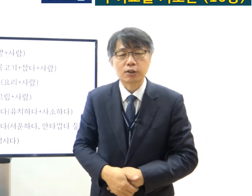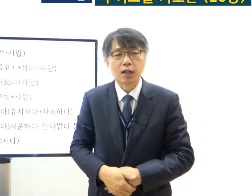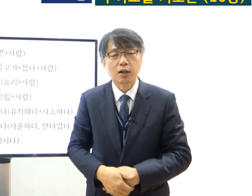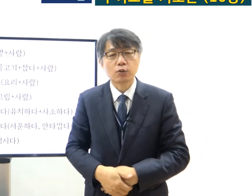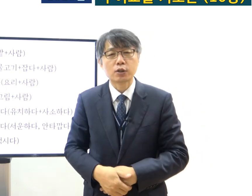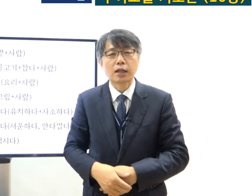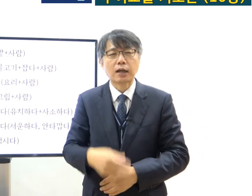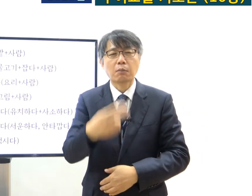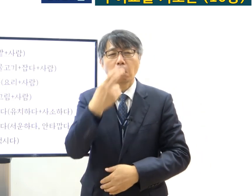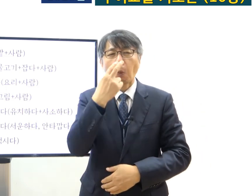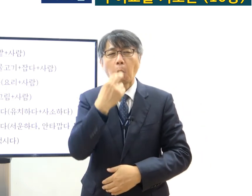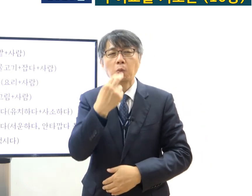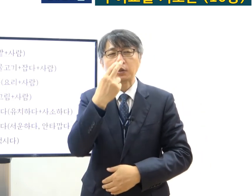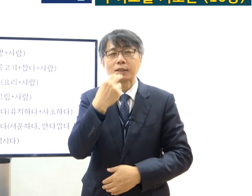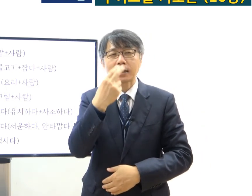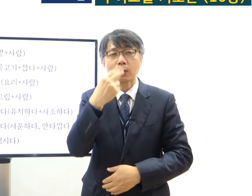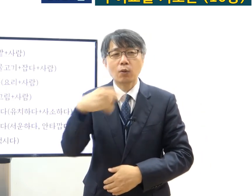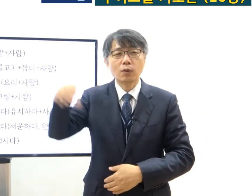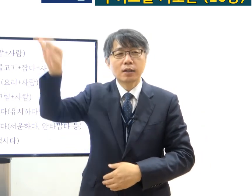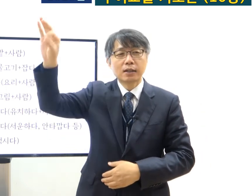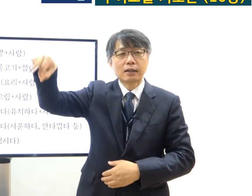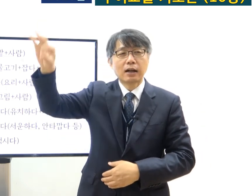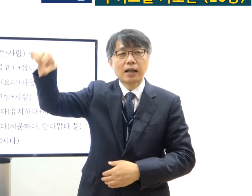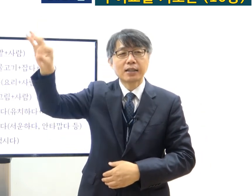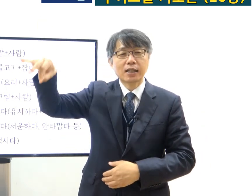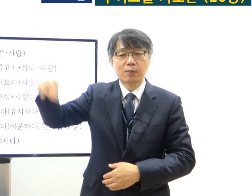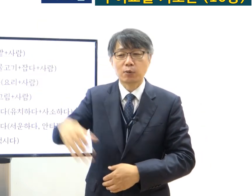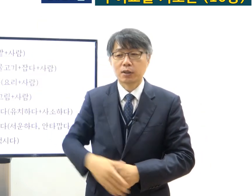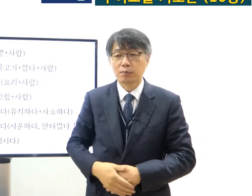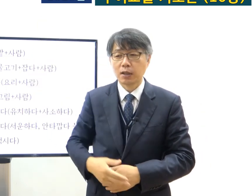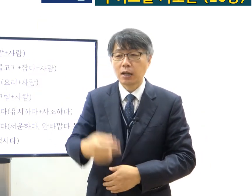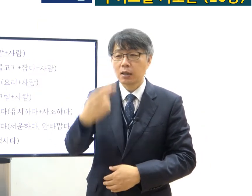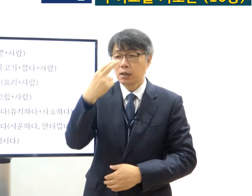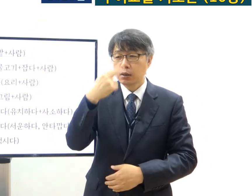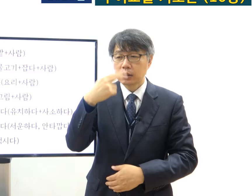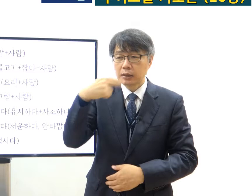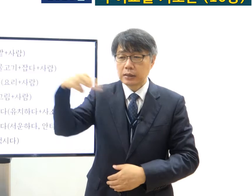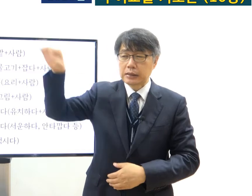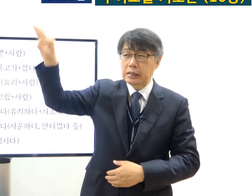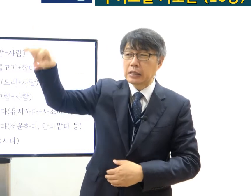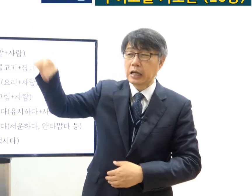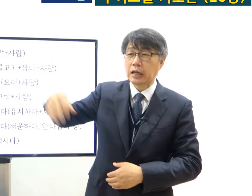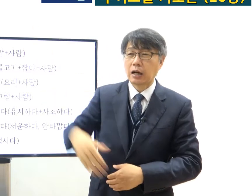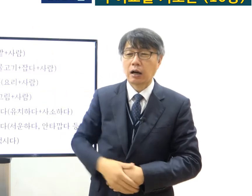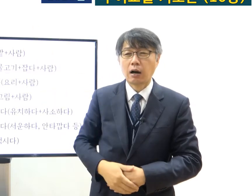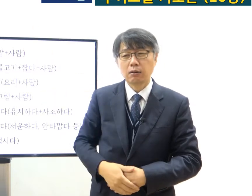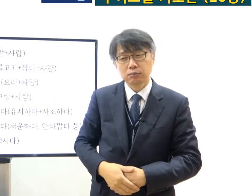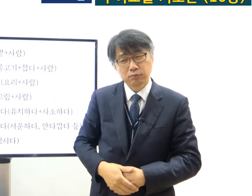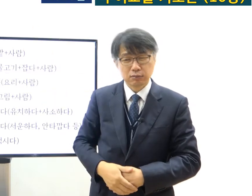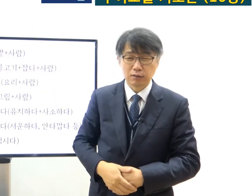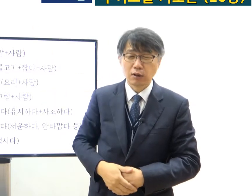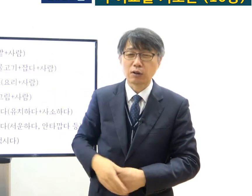할까요? 유치하다. 콧물 찔찔 나고 하찮게 보이는 겁니다. 시시하다. 아우, 저